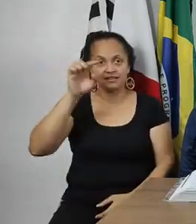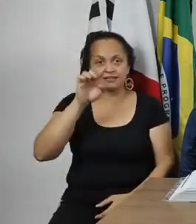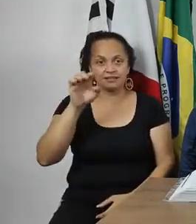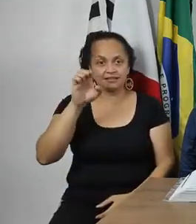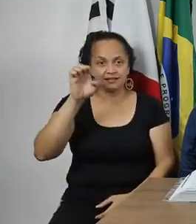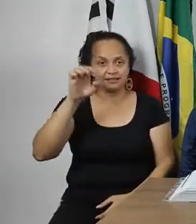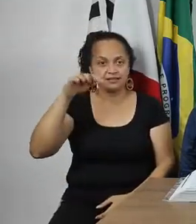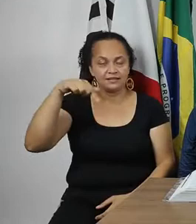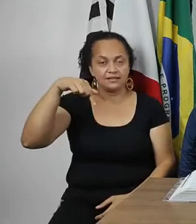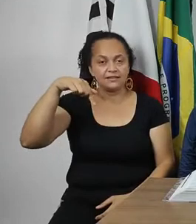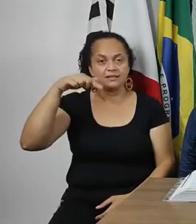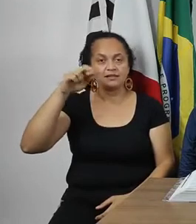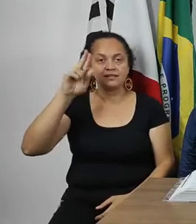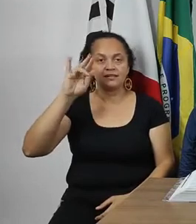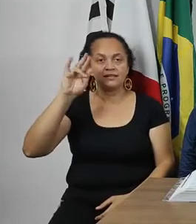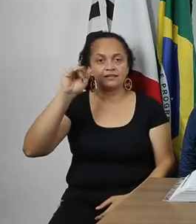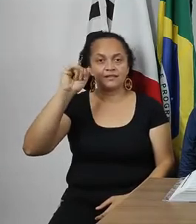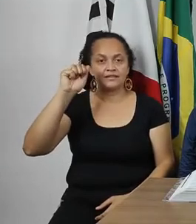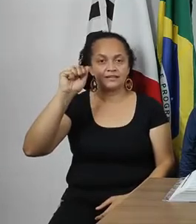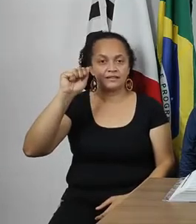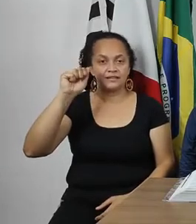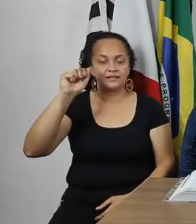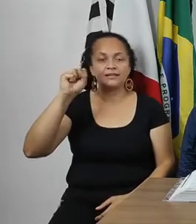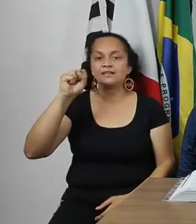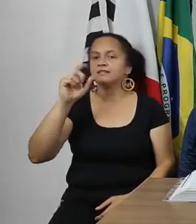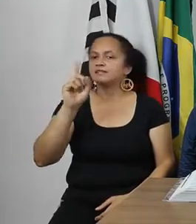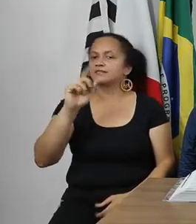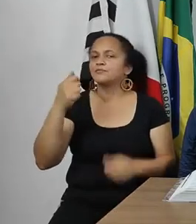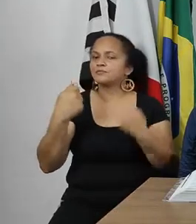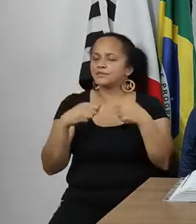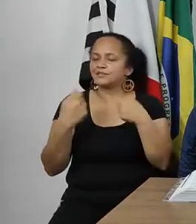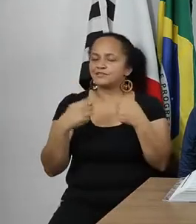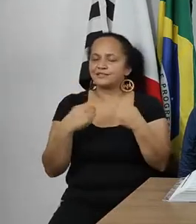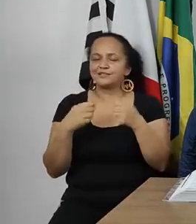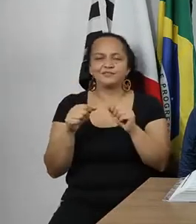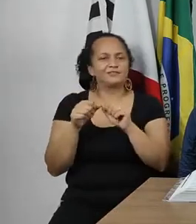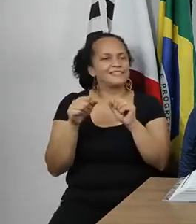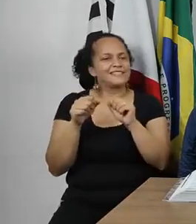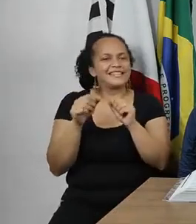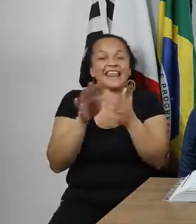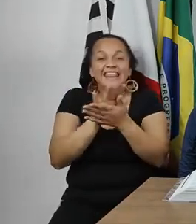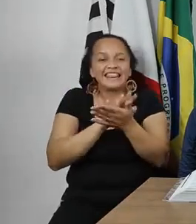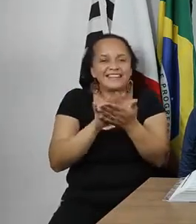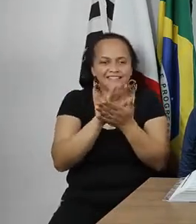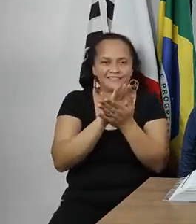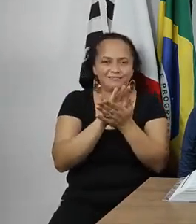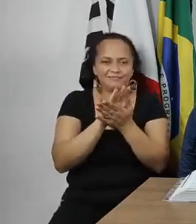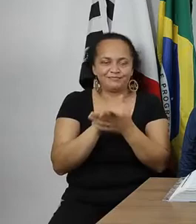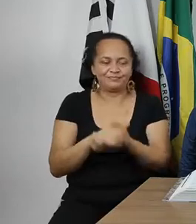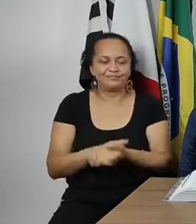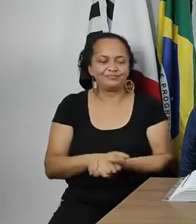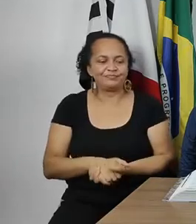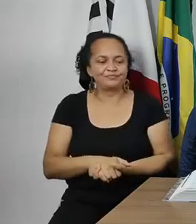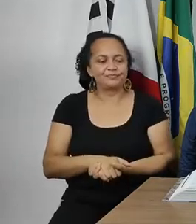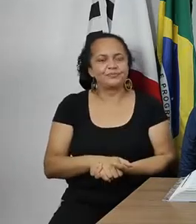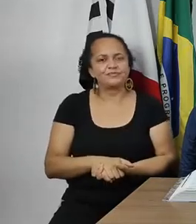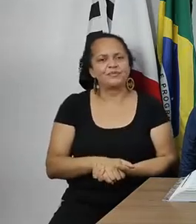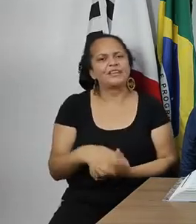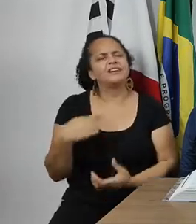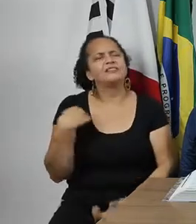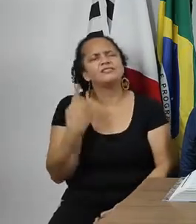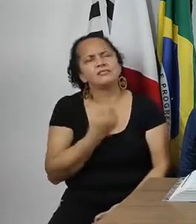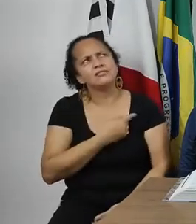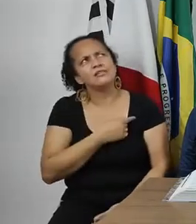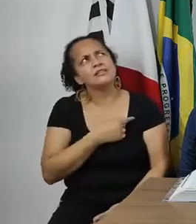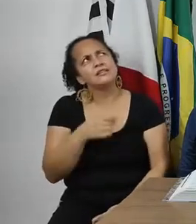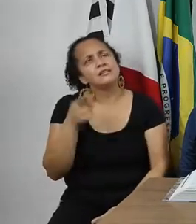Ele não teve que mover um soldado sequer para resolver a situação. E às vezes a gente fica